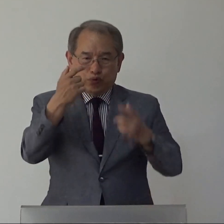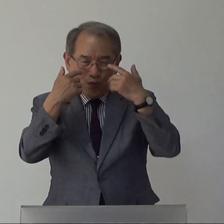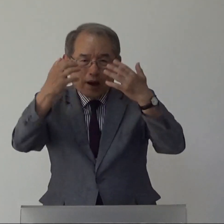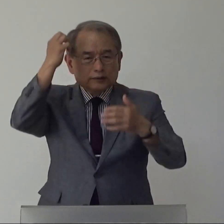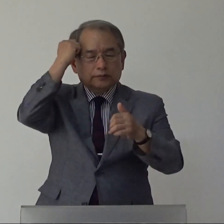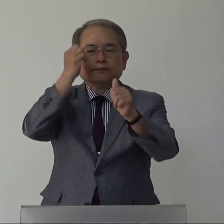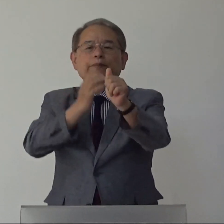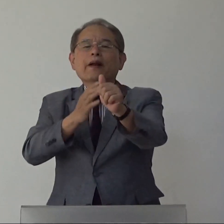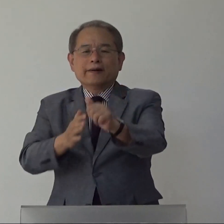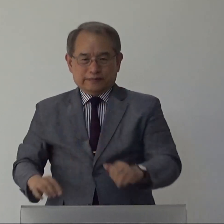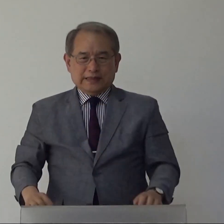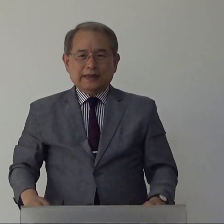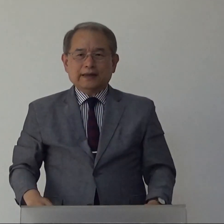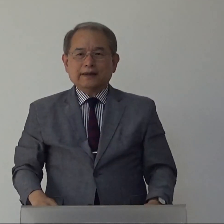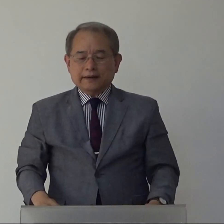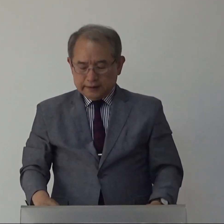믿지 않고는 다른 방법으로